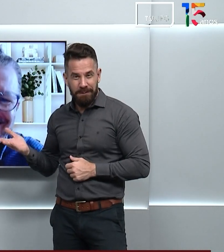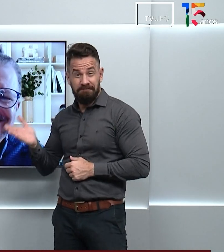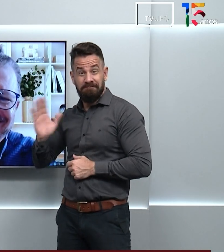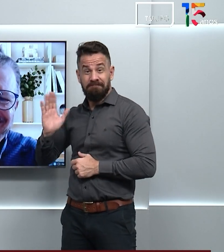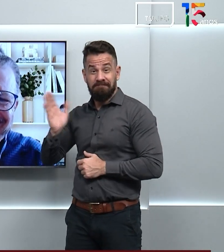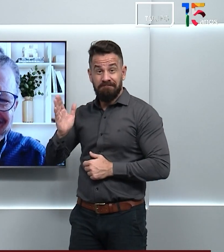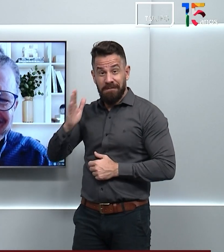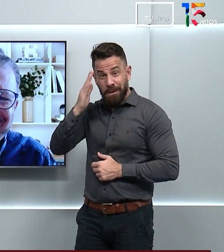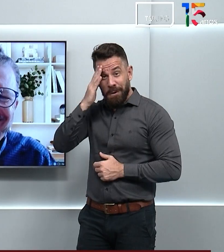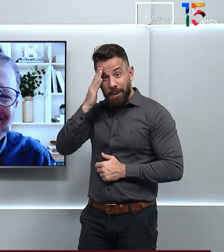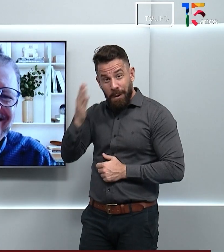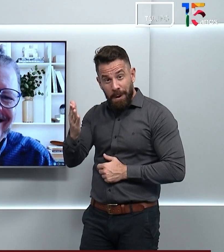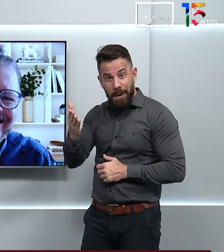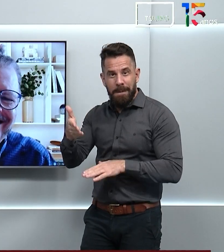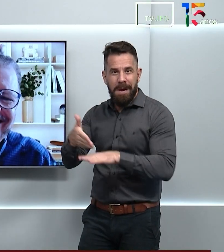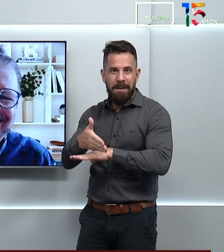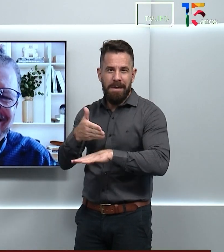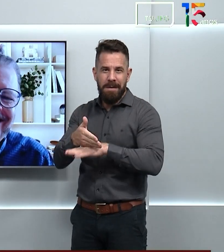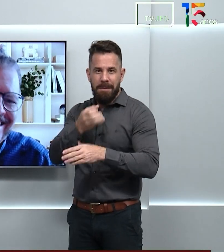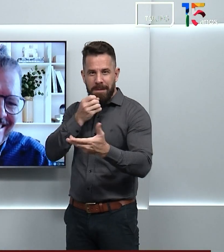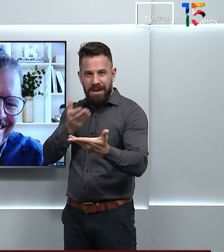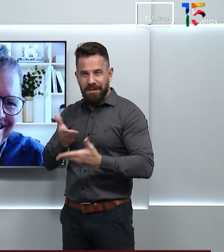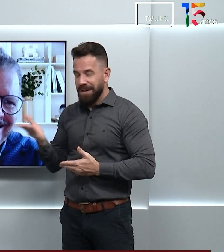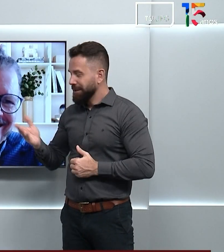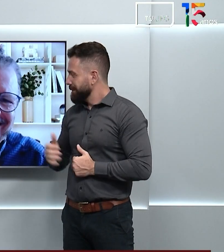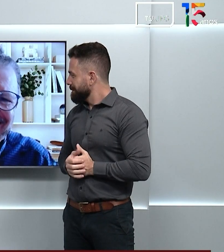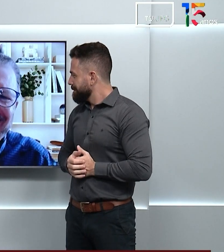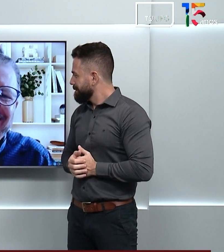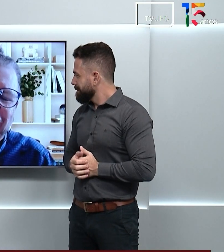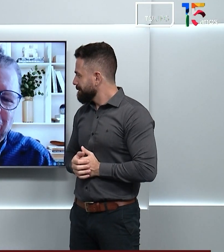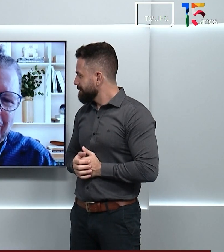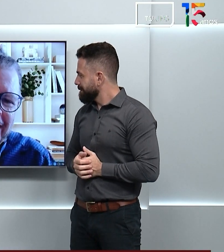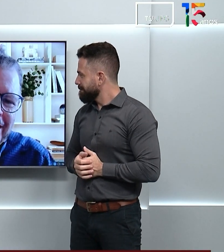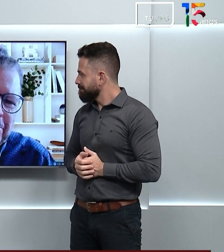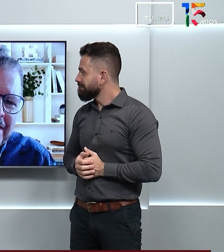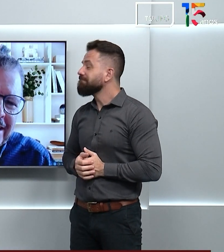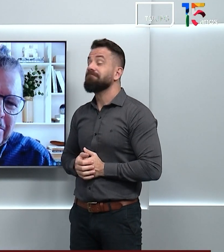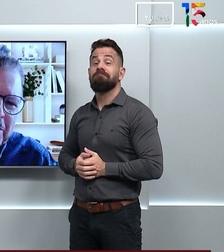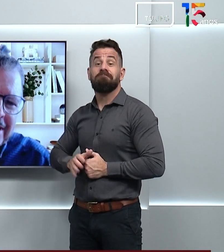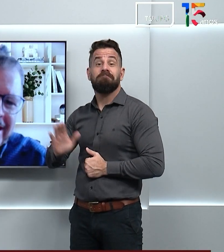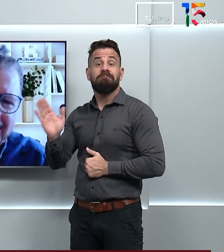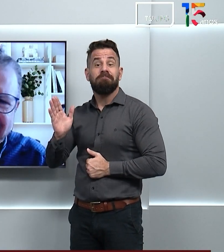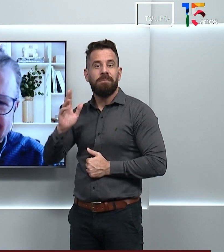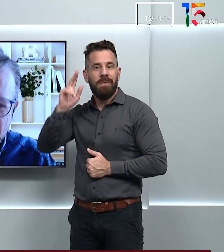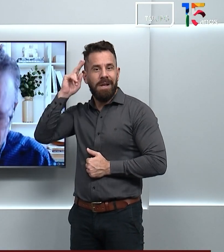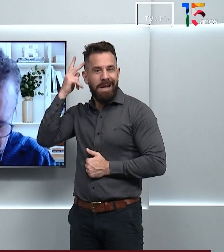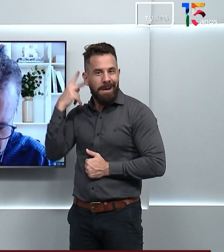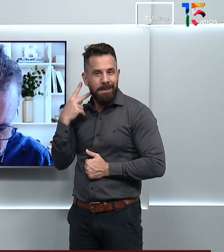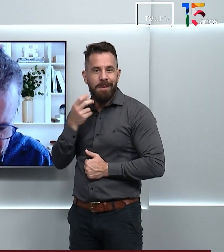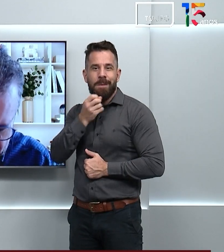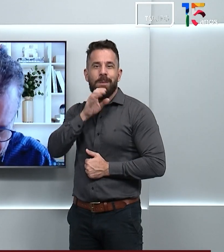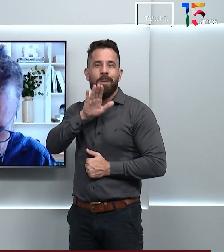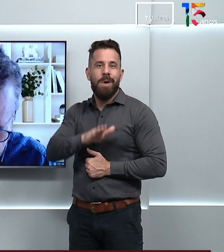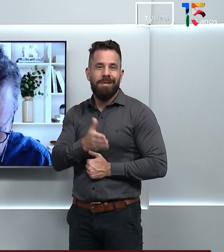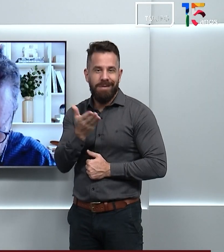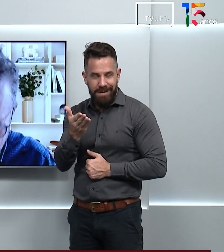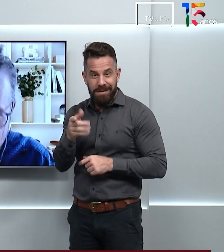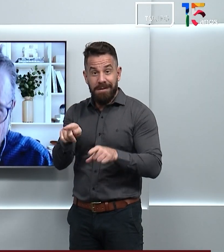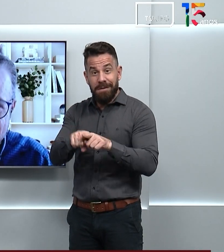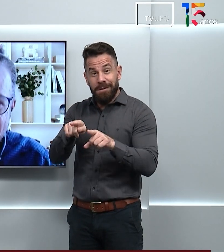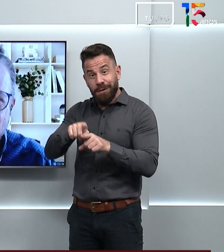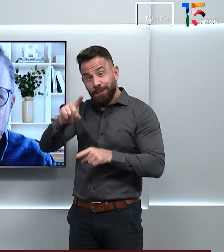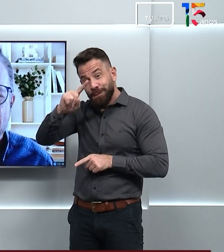Sérgio, muito obrigada pela sua presença. Seja bem-vindo ao Conexões. Olá, Camila, boa tarde. Boa tarde,